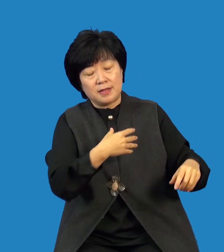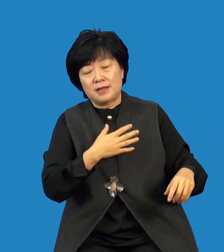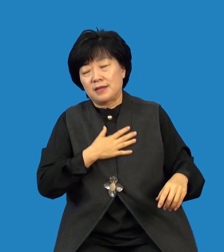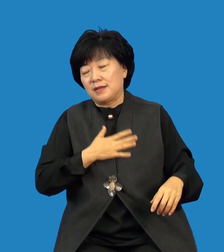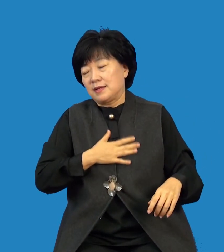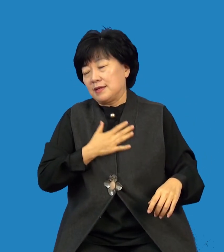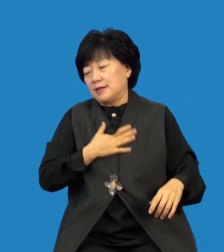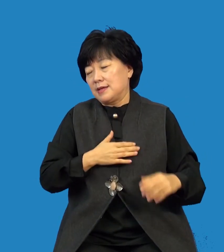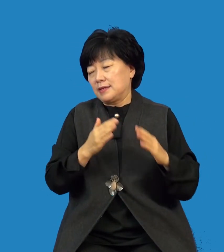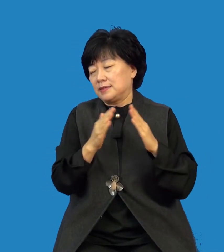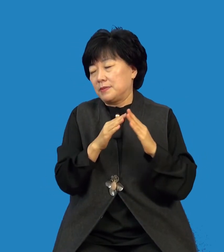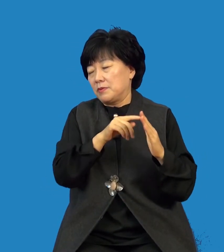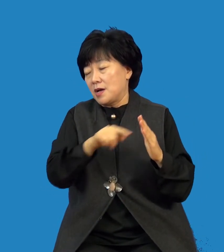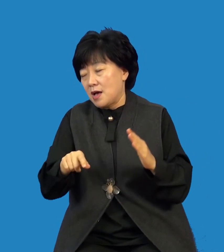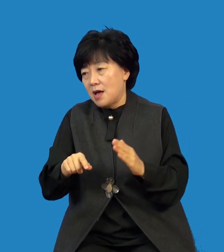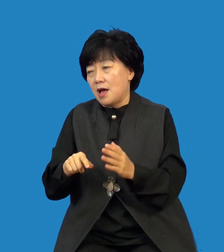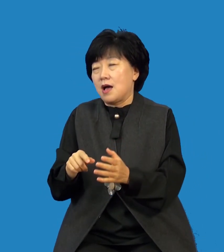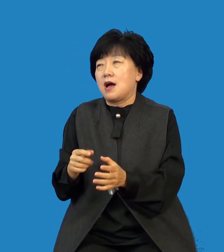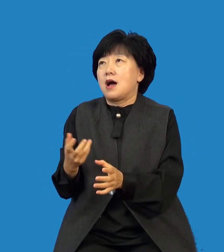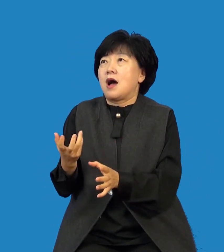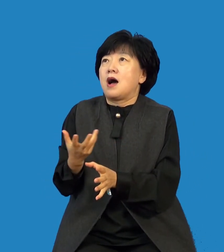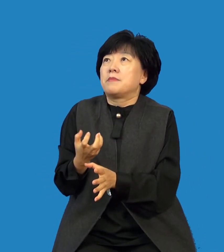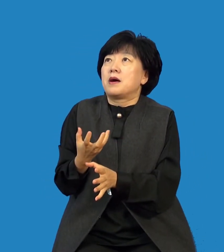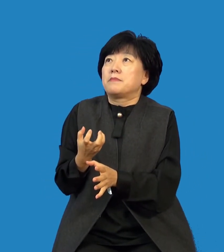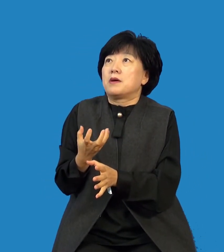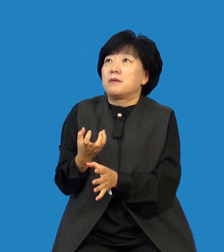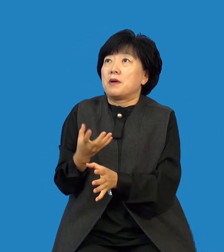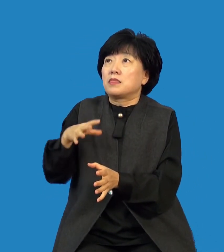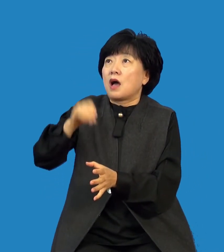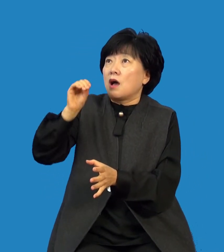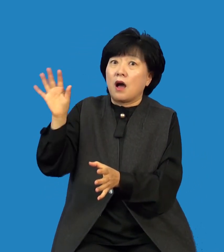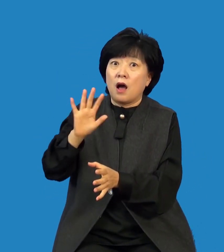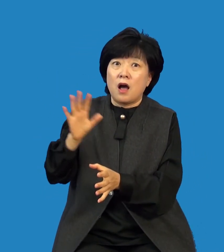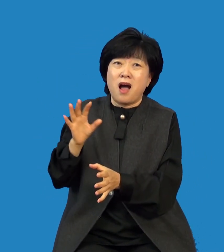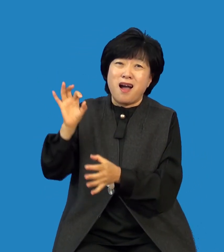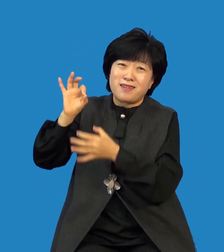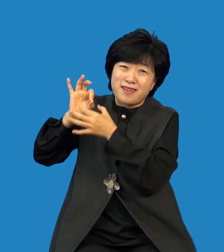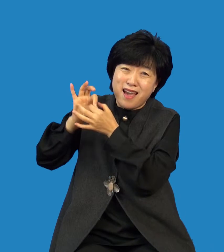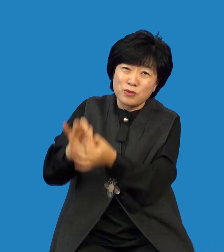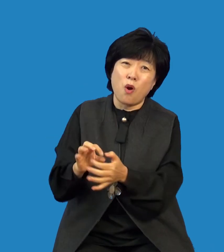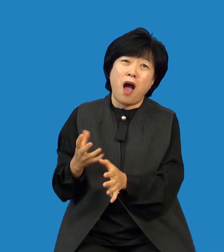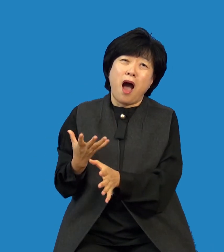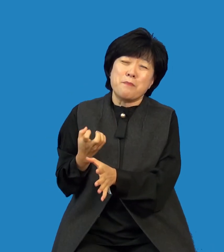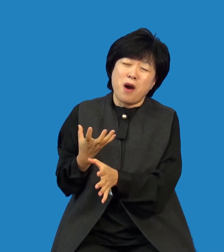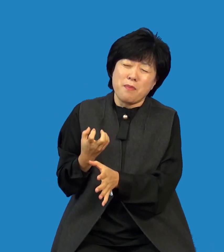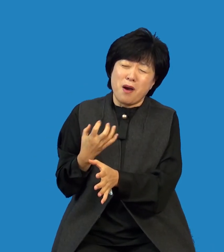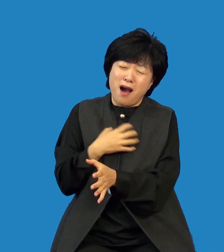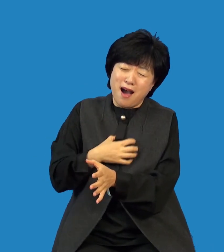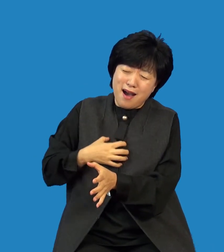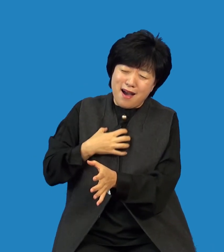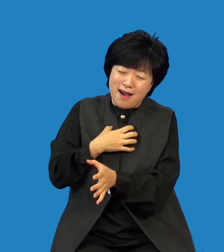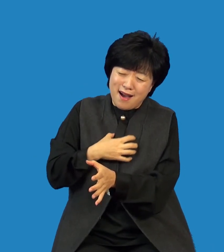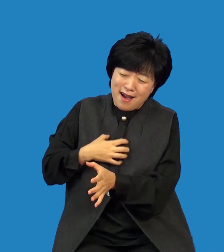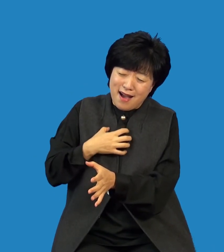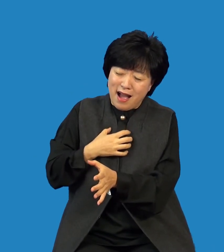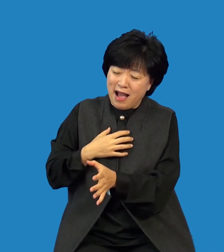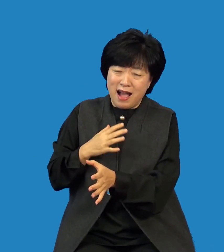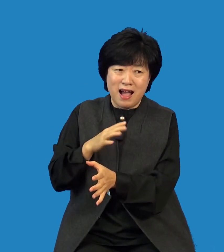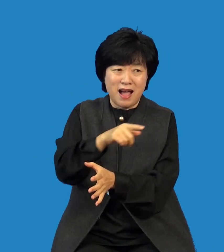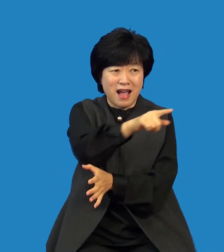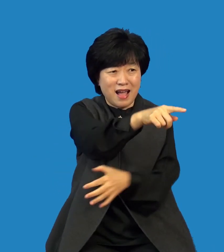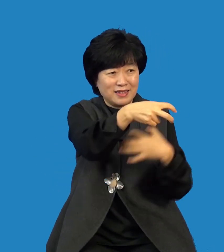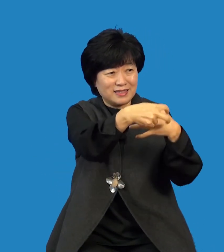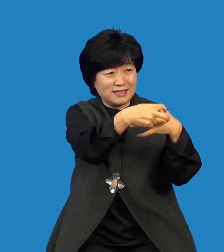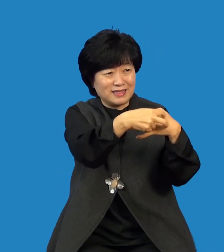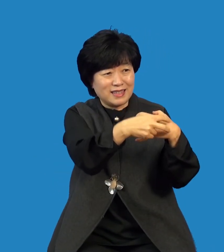몰라. 이젠 걸을 수도 없겠는 거야. 너무 아파가지고. 그래서 할 수 없이 이 의사는 안 되겠다, 다른 의사를 찾아가 보자. 그래가지고서 이제